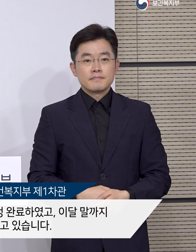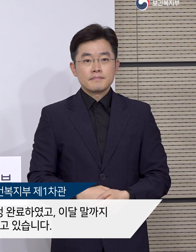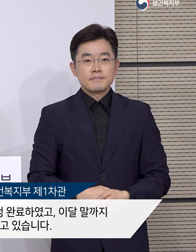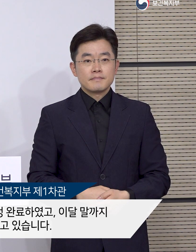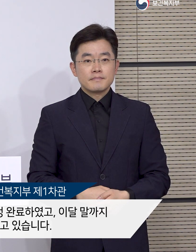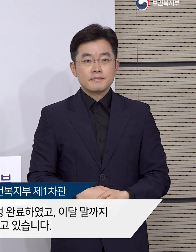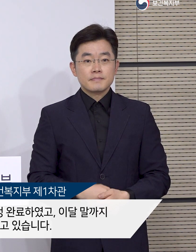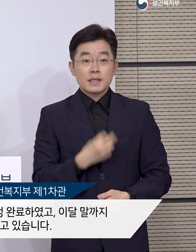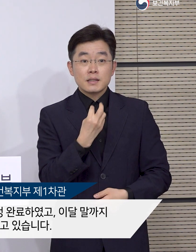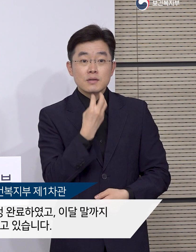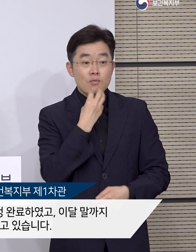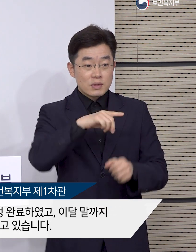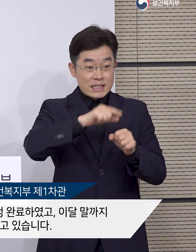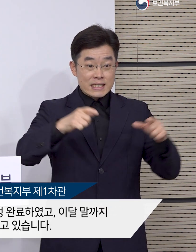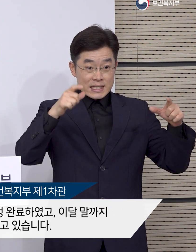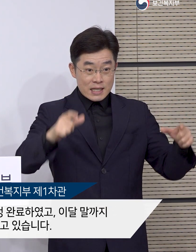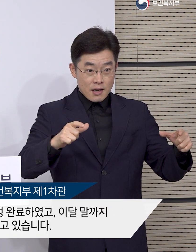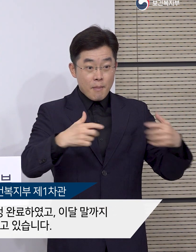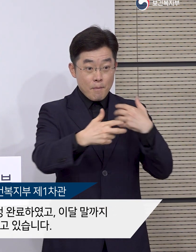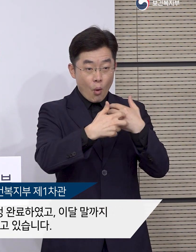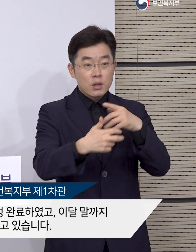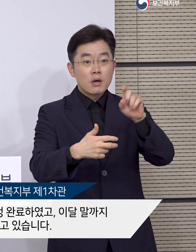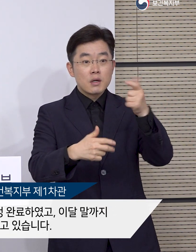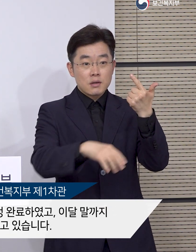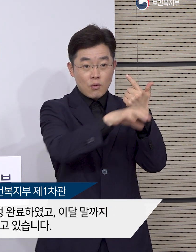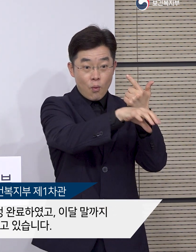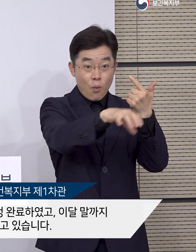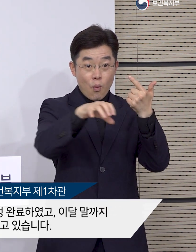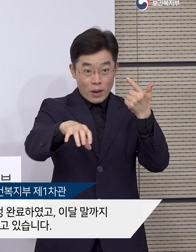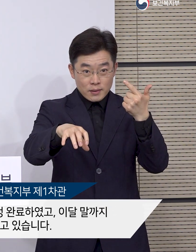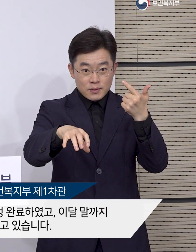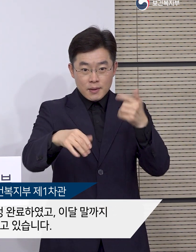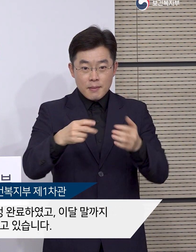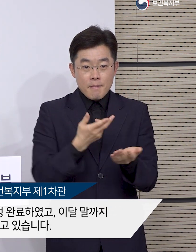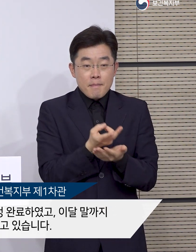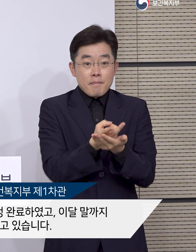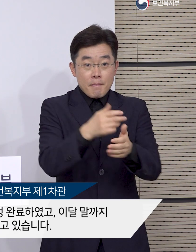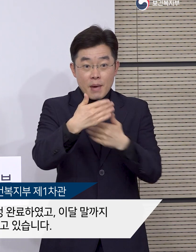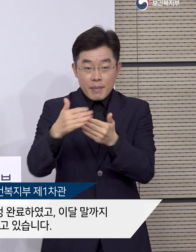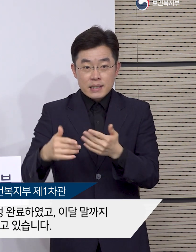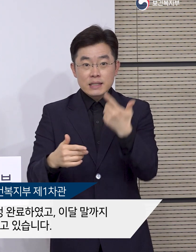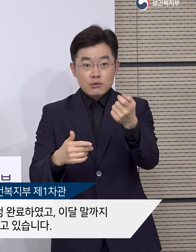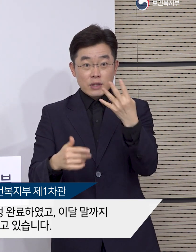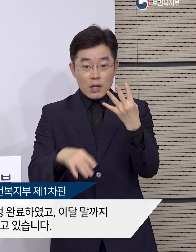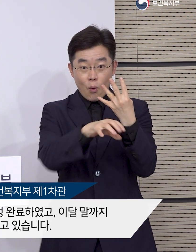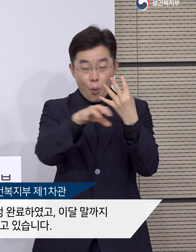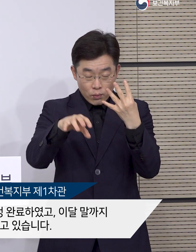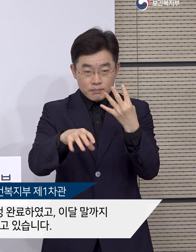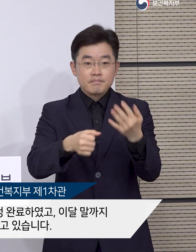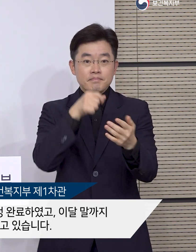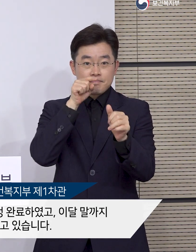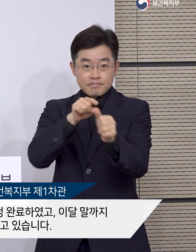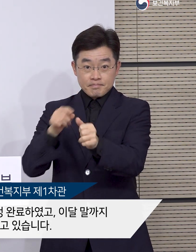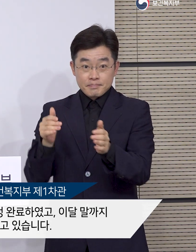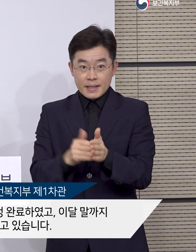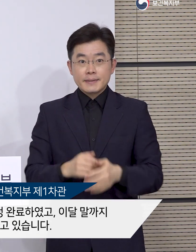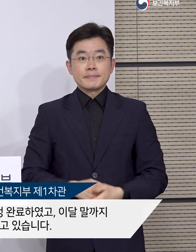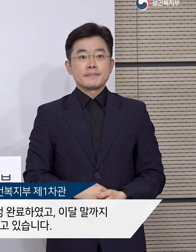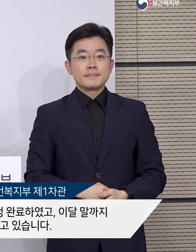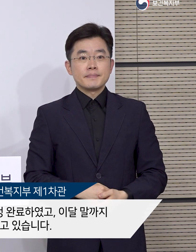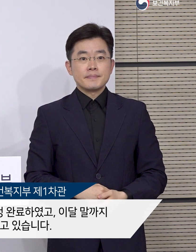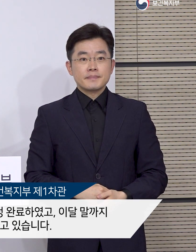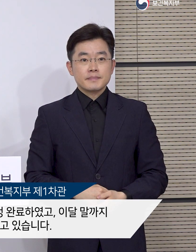현재까지 수도권의 16개 병원의 64병상을 지정 완료하였고 이달